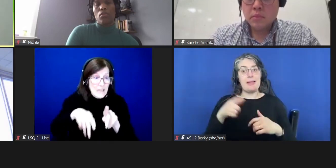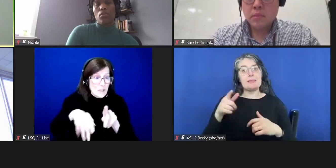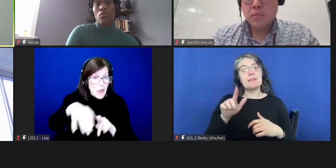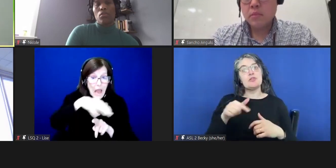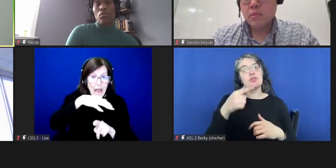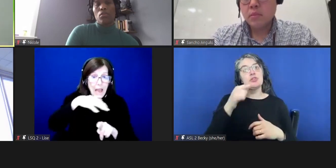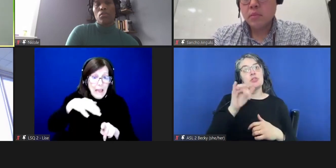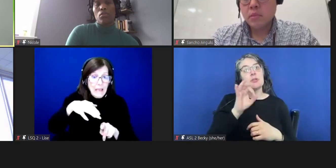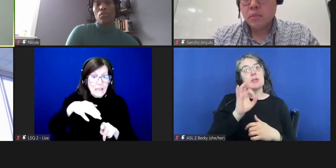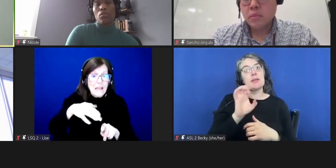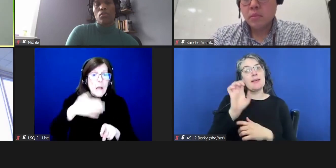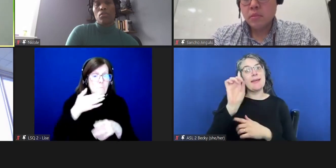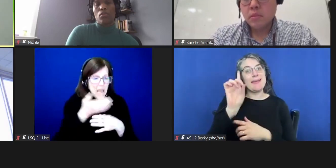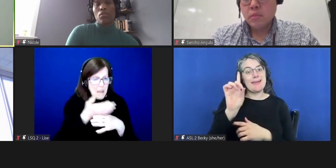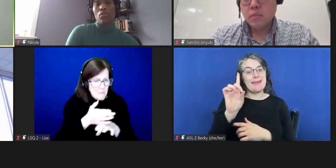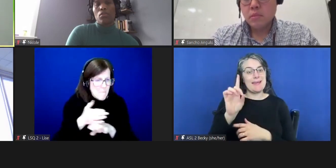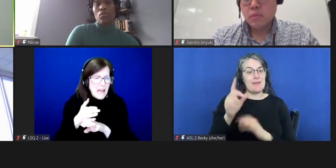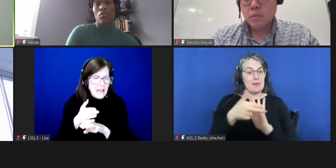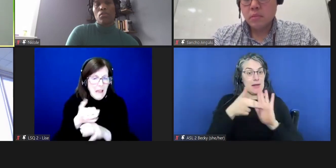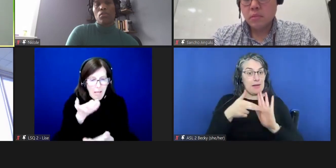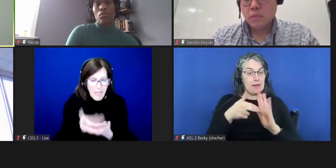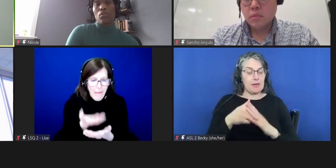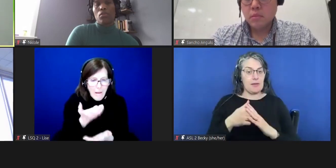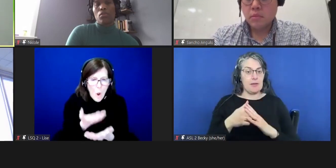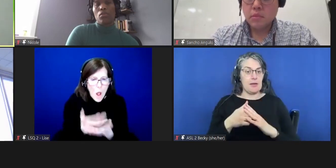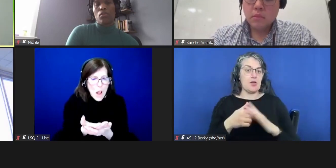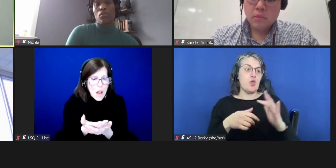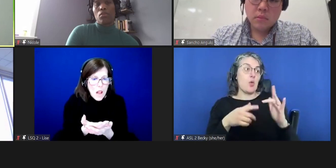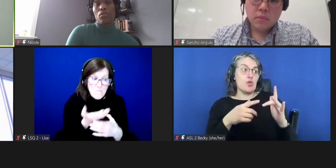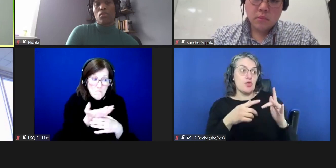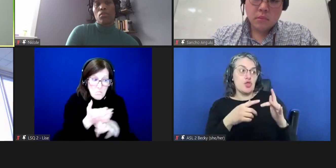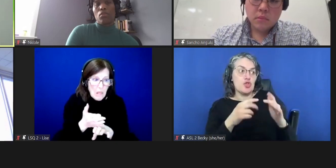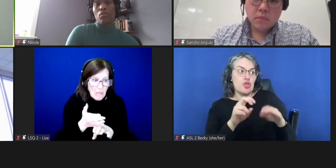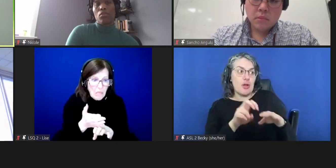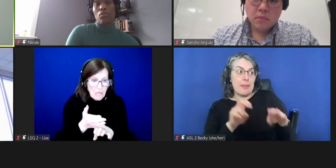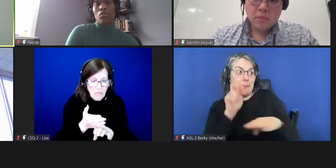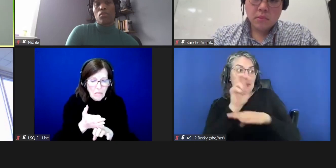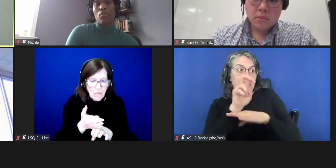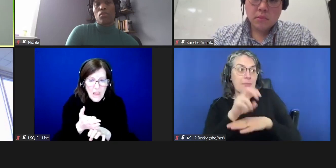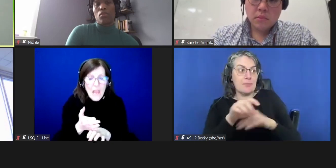bien préparés académiquement, sur le plan académique, et moi aussi.